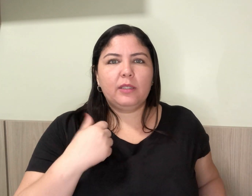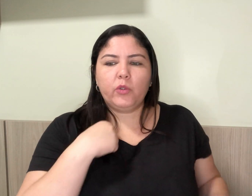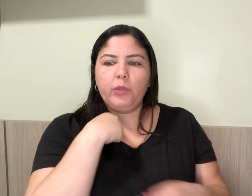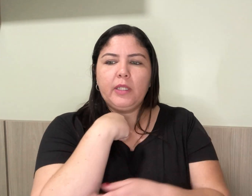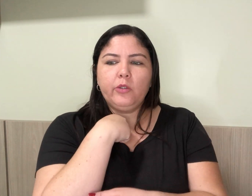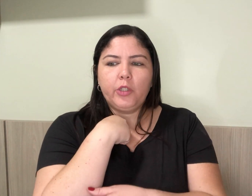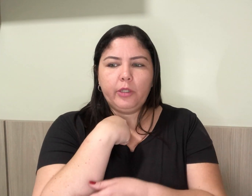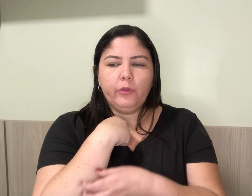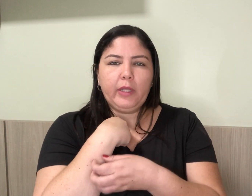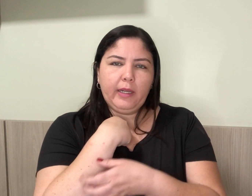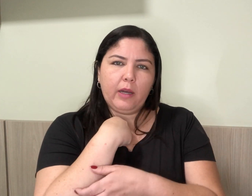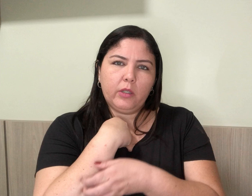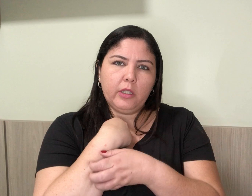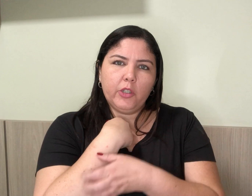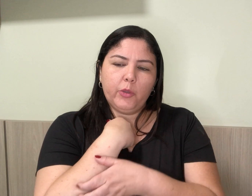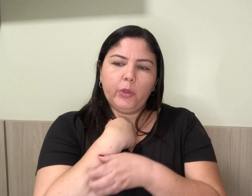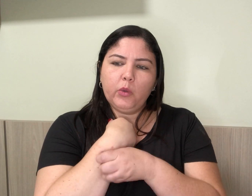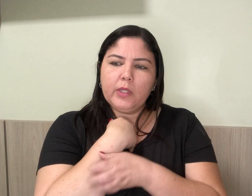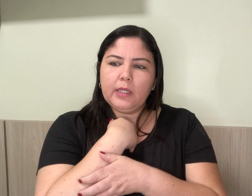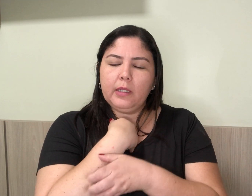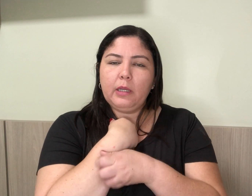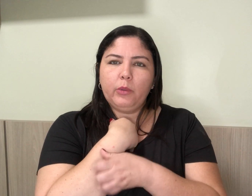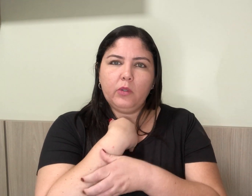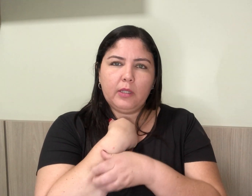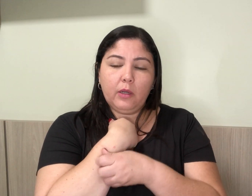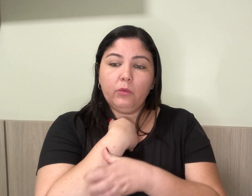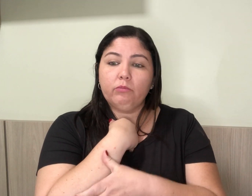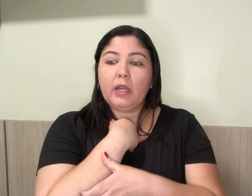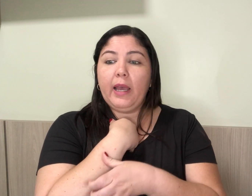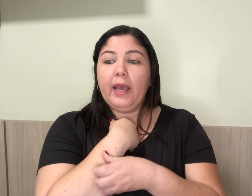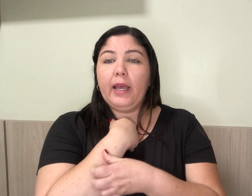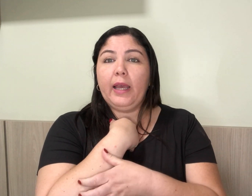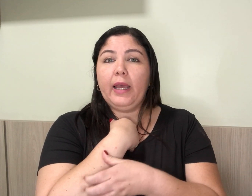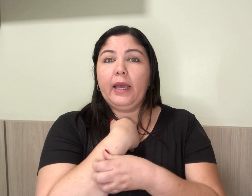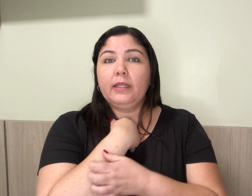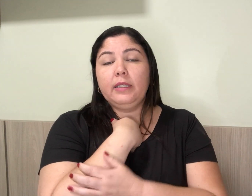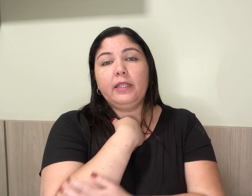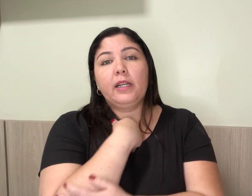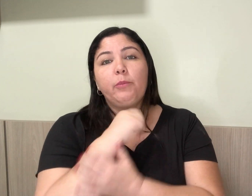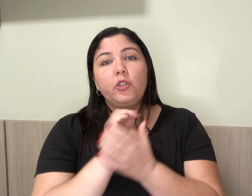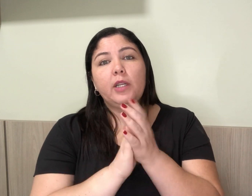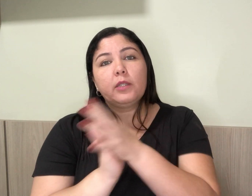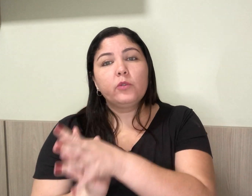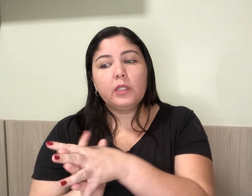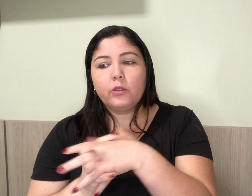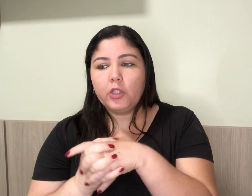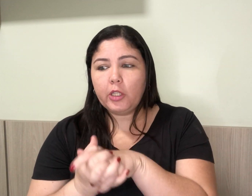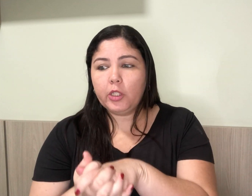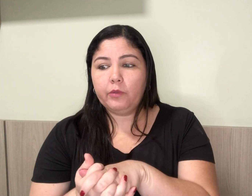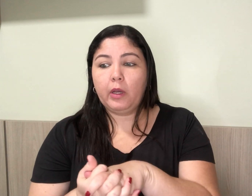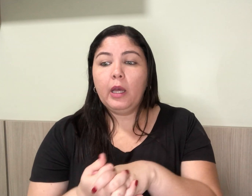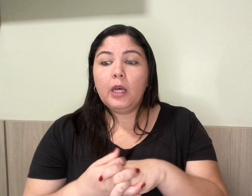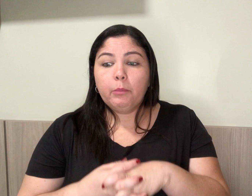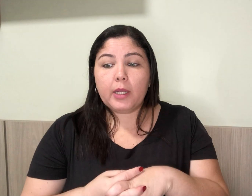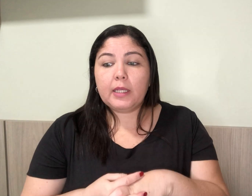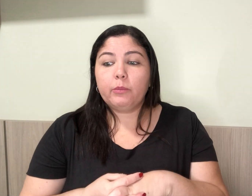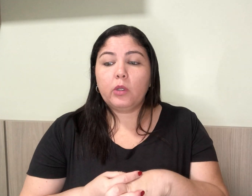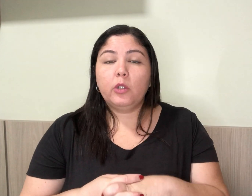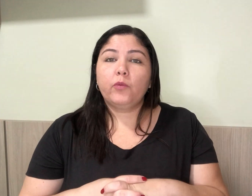ao substantivo, né, na hora da gente produzir, na produção, e aí ela pode ter essa função adjetiva. Por exemplo, quando eu